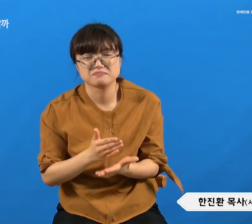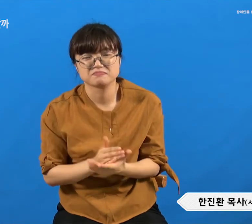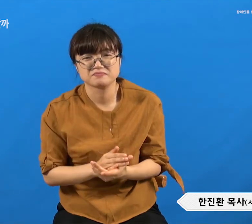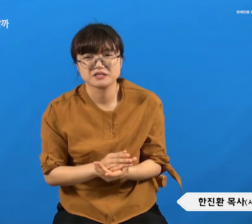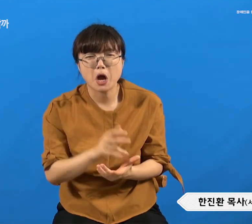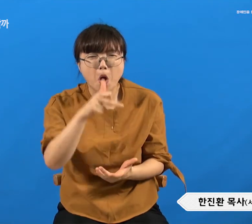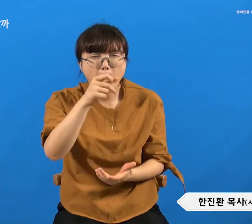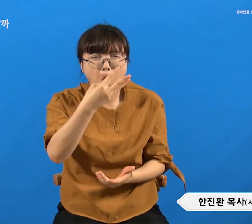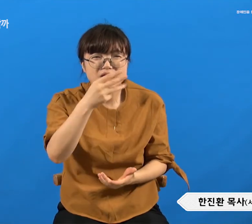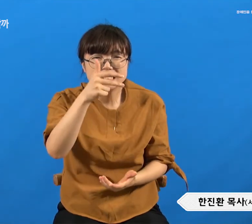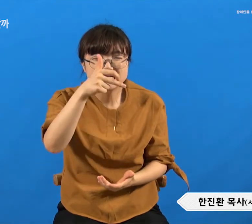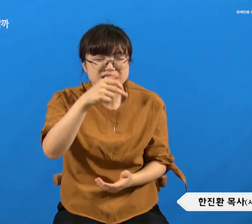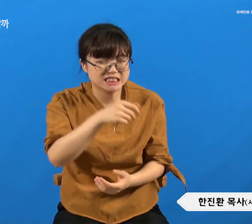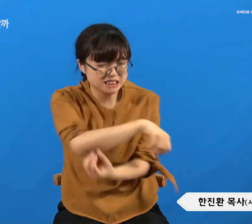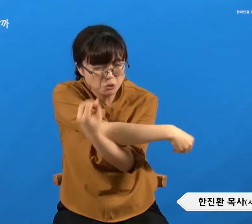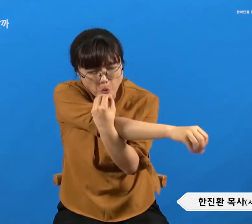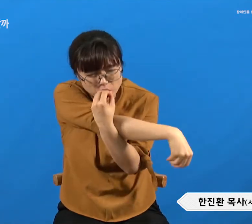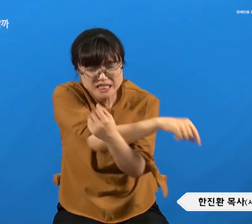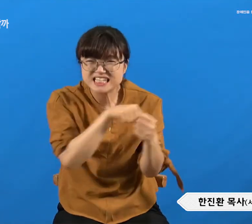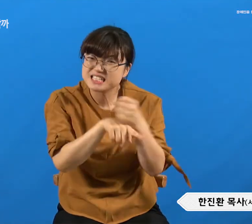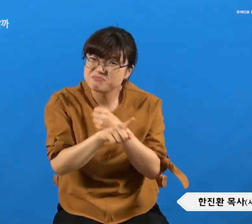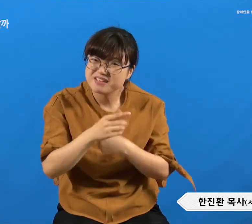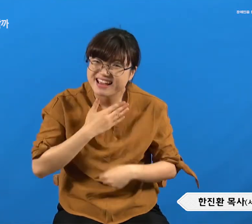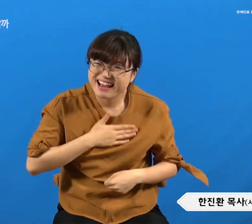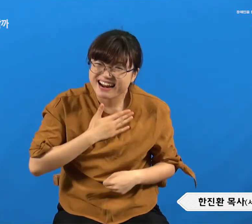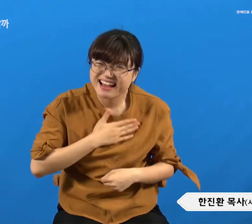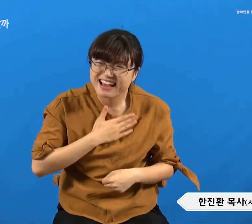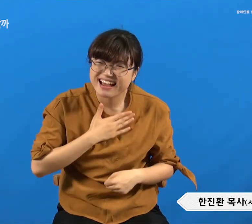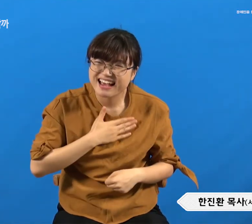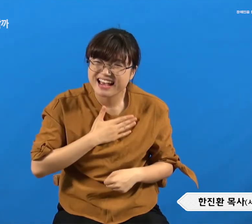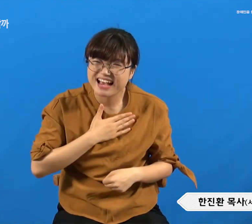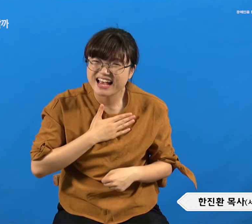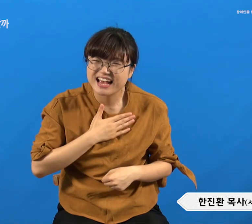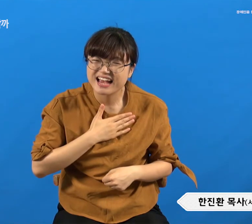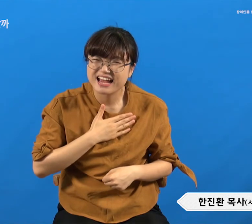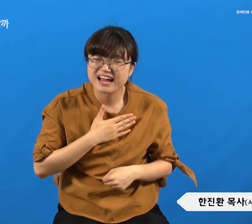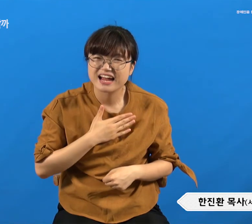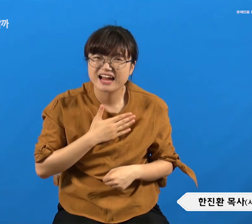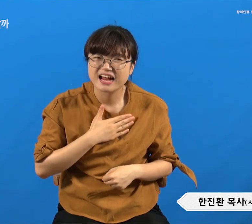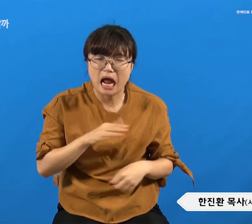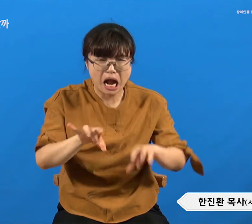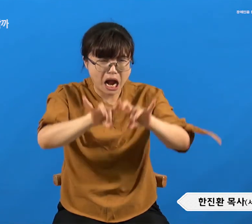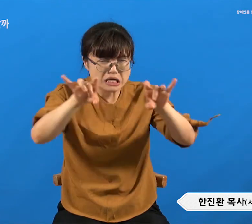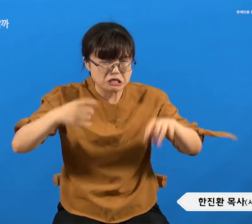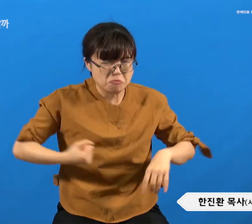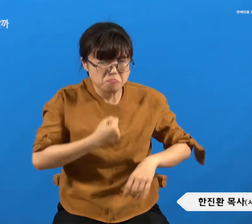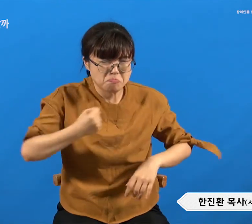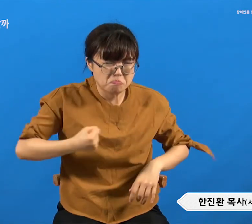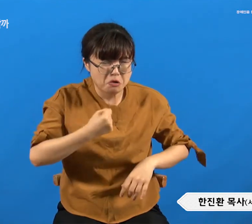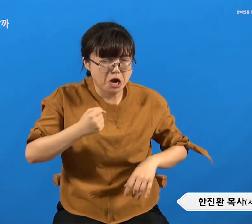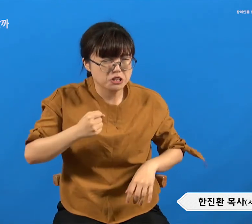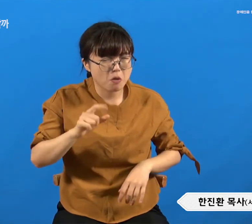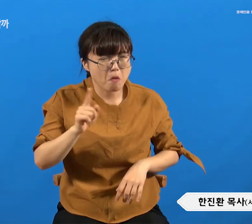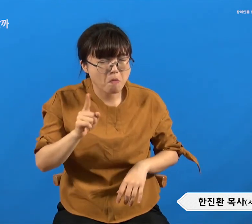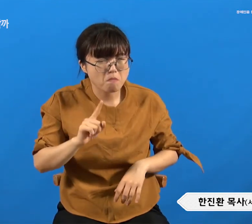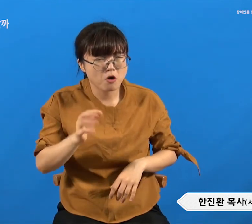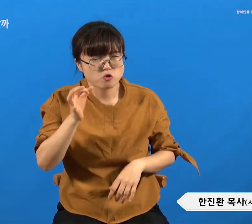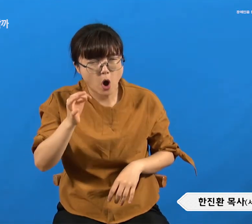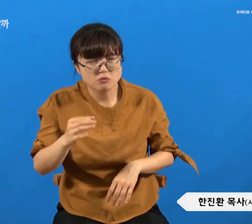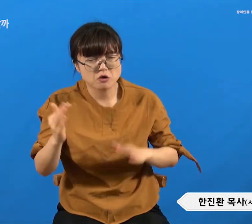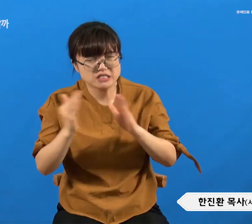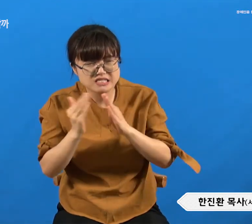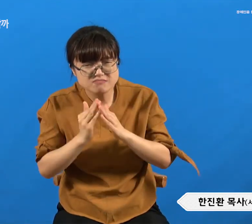제가 지금 말하는 코끼리가 뭐를 의미하는지 여러분 각자가 지금 붙들고 씨름하는 코끼리가 뭔지 다 아실